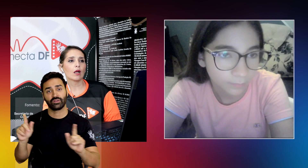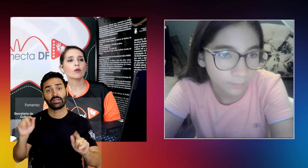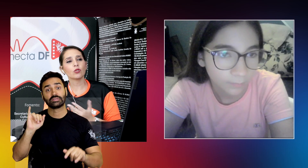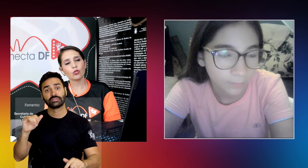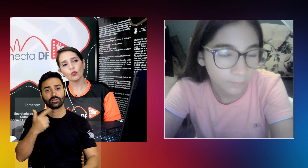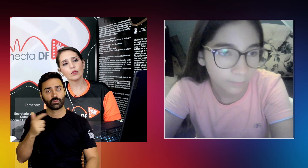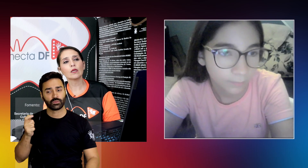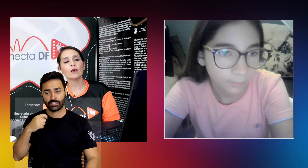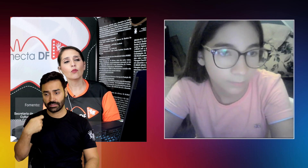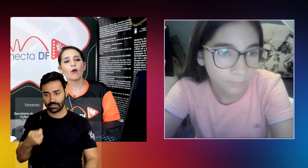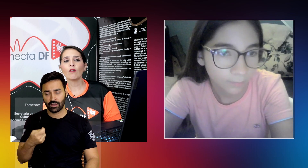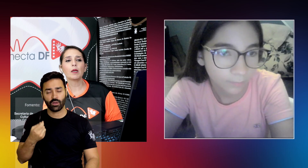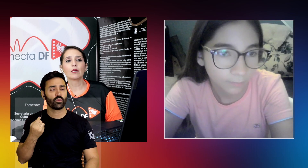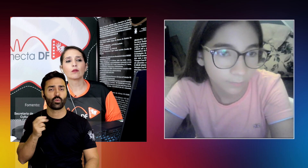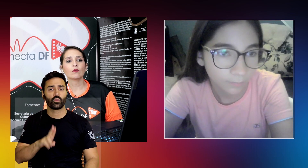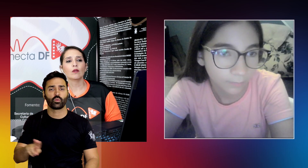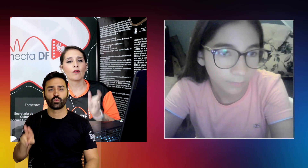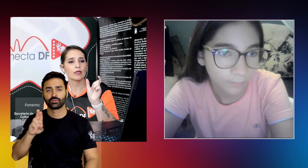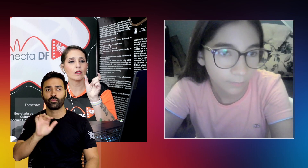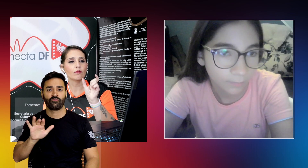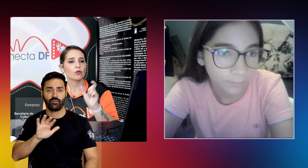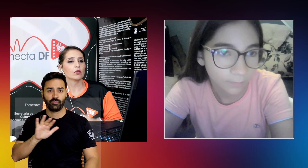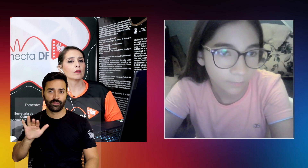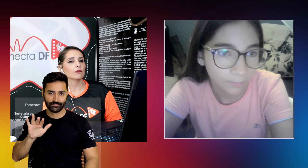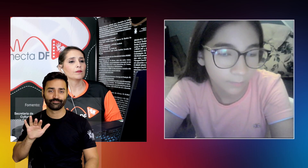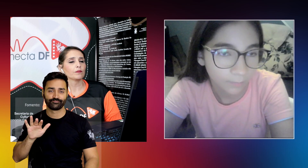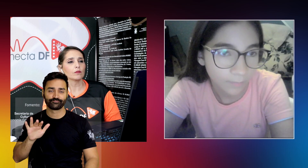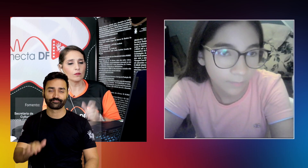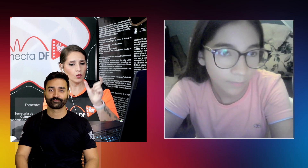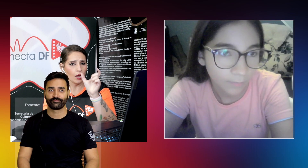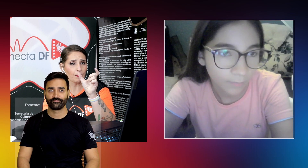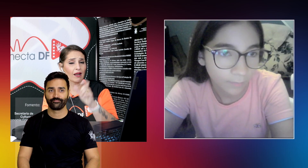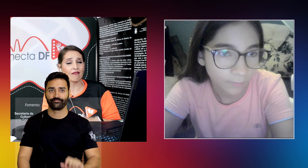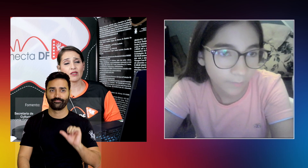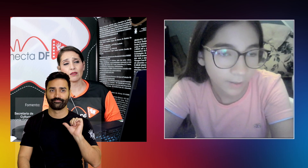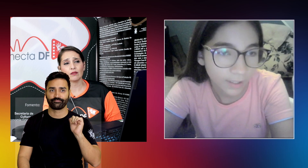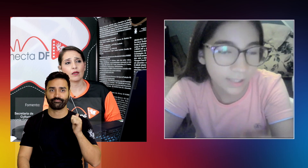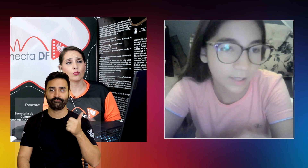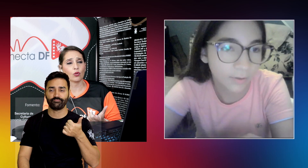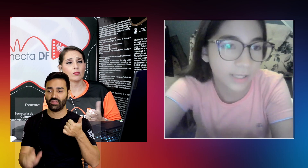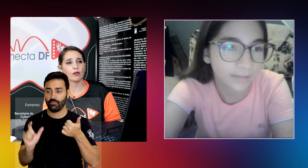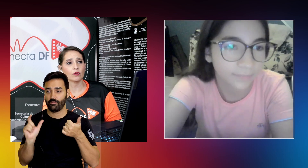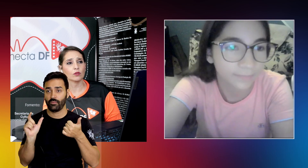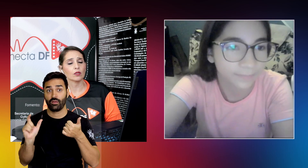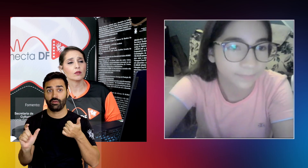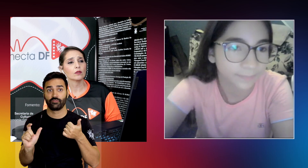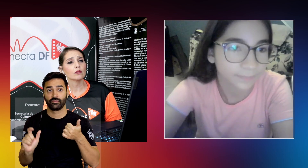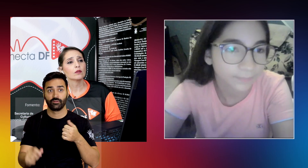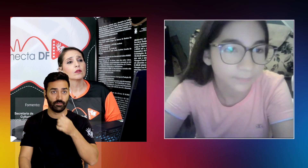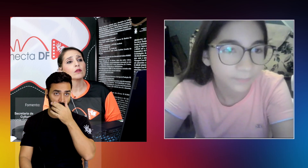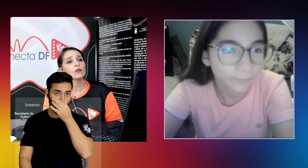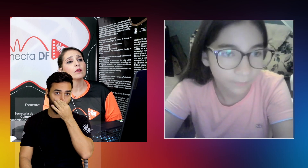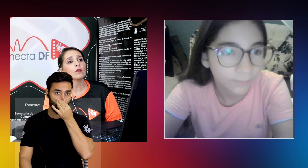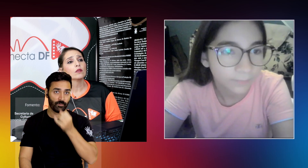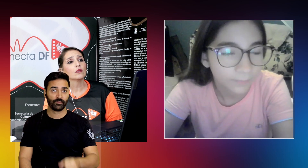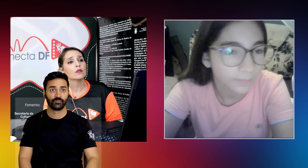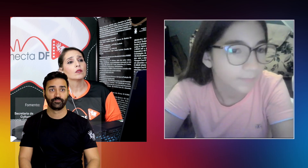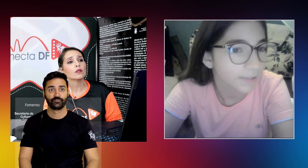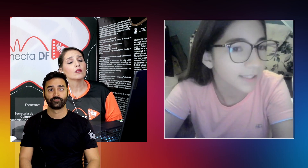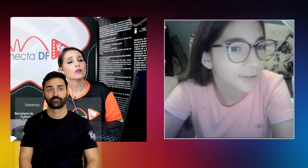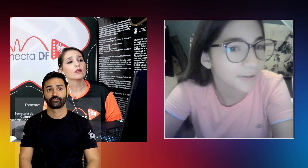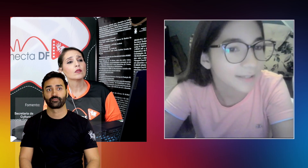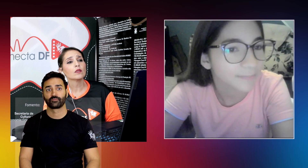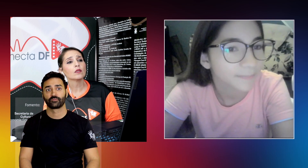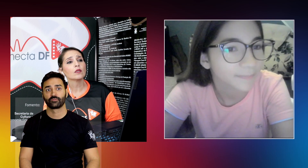o sinal, a gente usa o alfabeto e faz a fruta. A palavra, né? O nome da fruta.